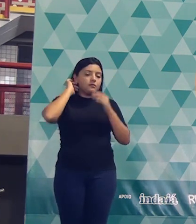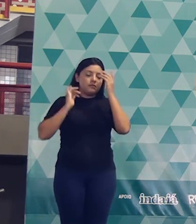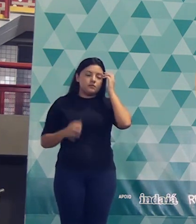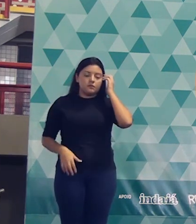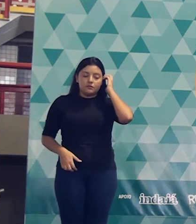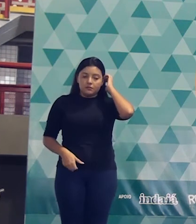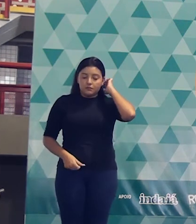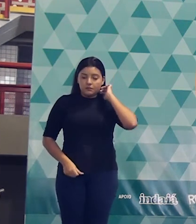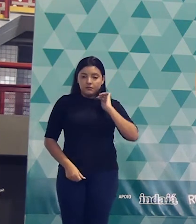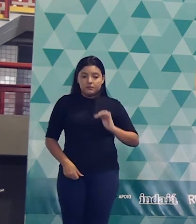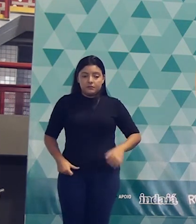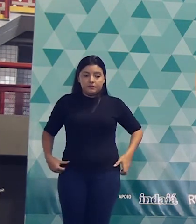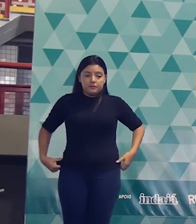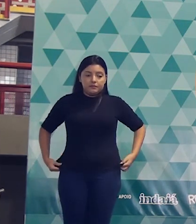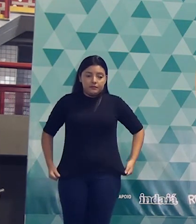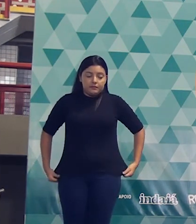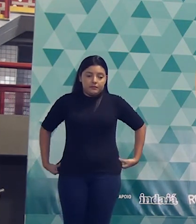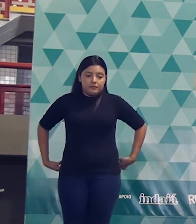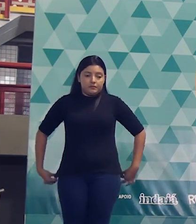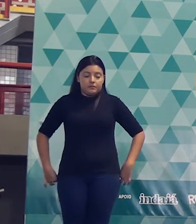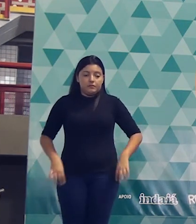Vejamos aqui esse texto.